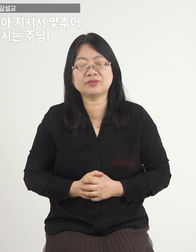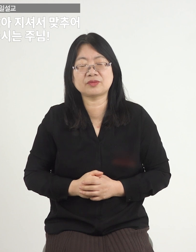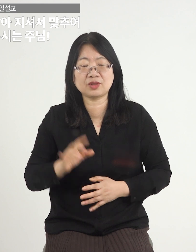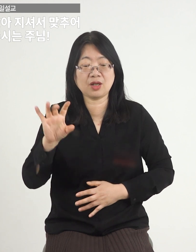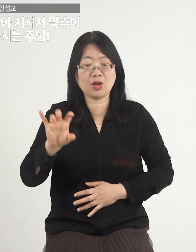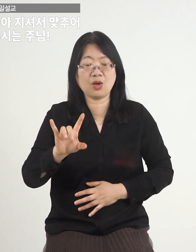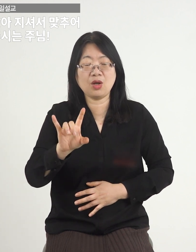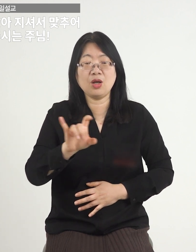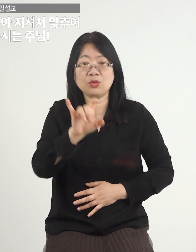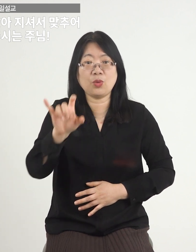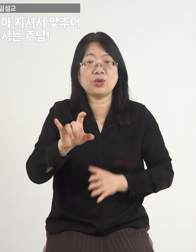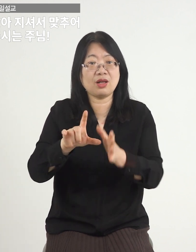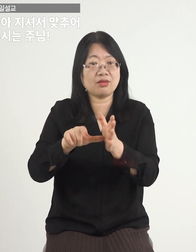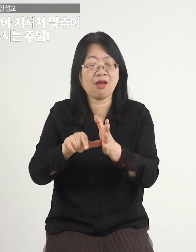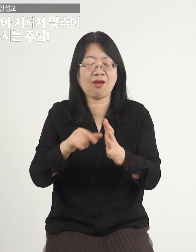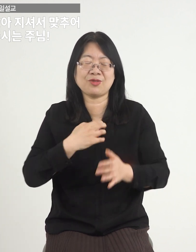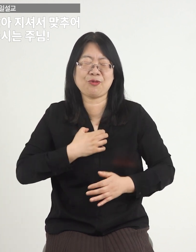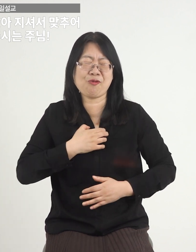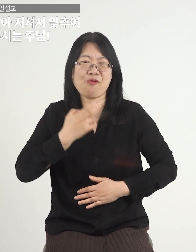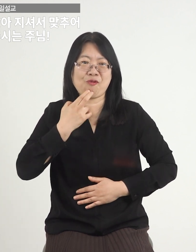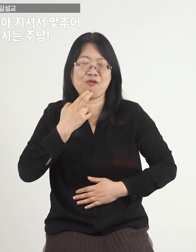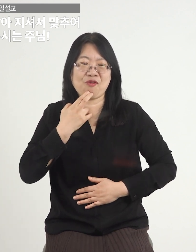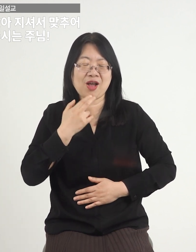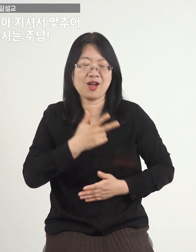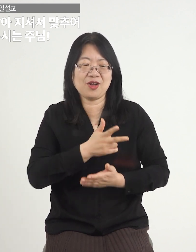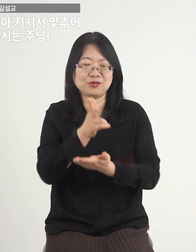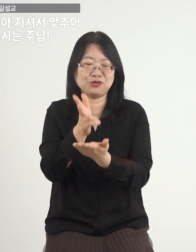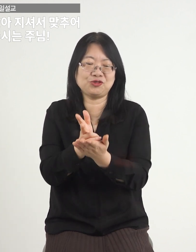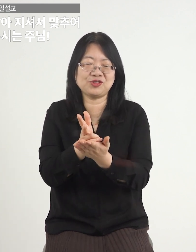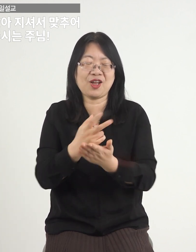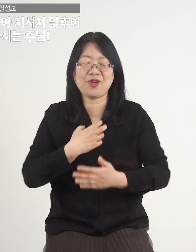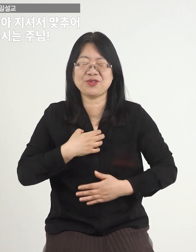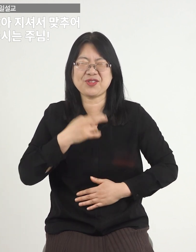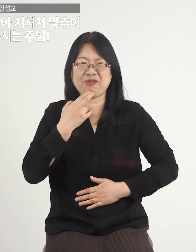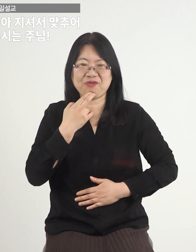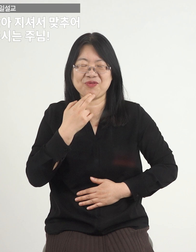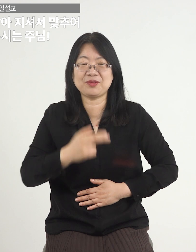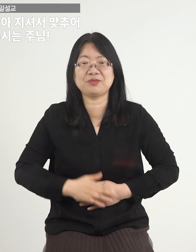코로나 때는 참 그런 걱정이 없었어요. 주차 걱정도 없었고